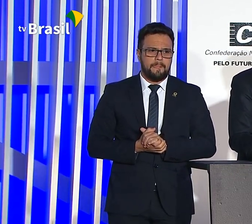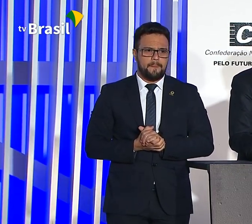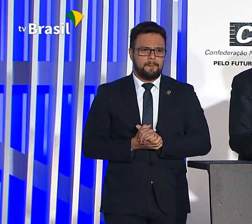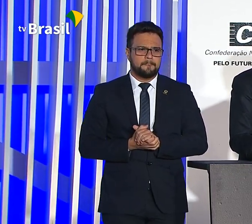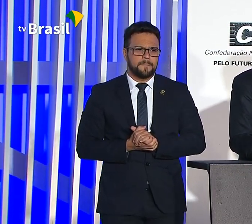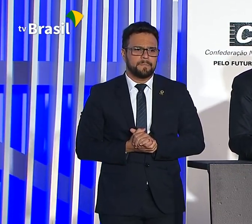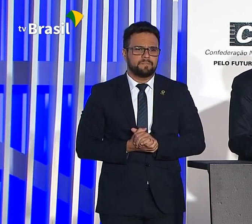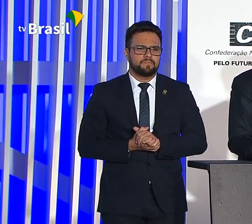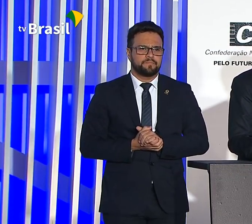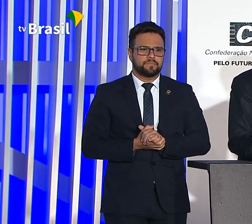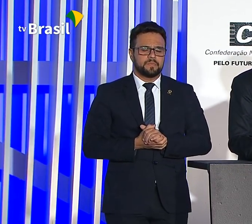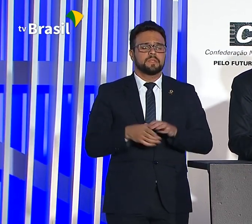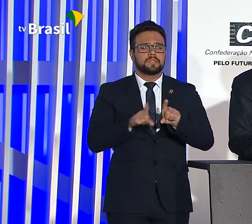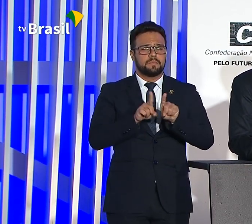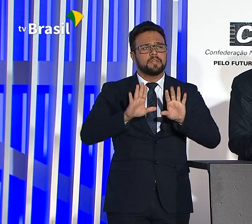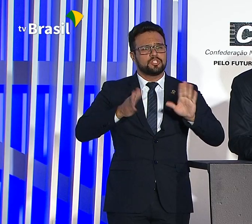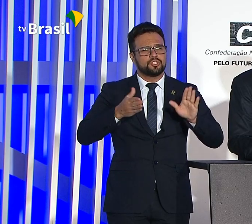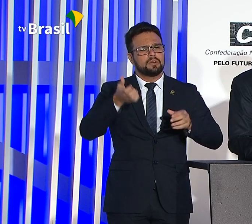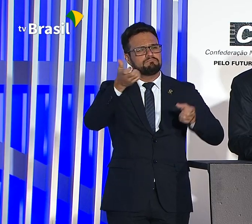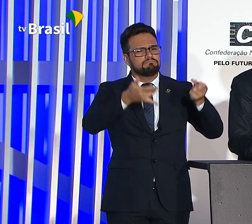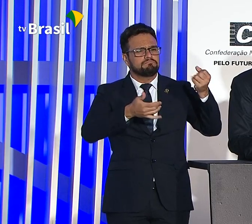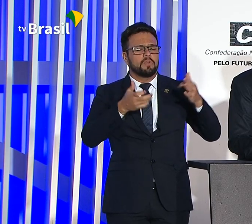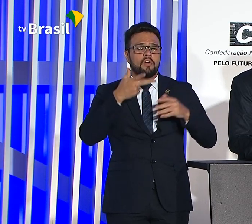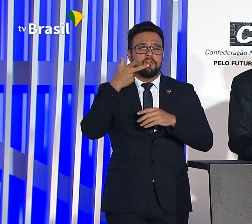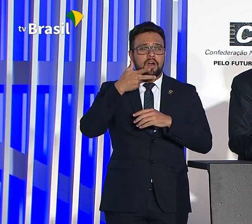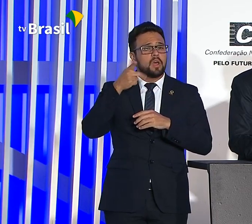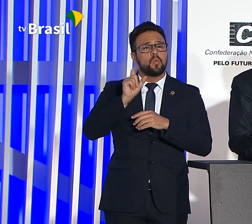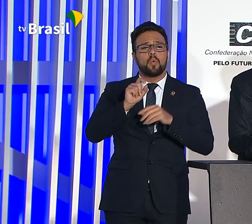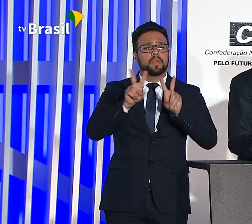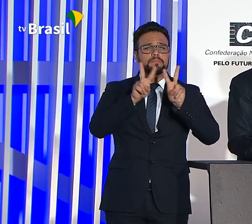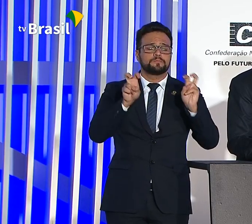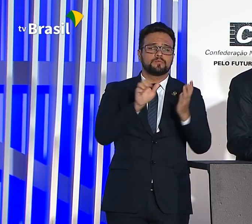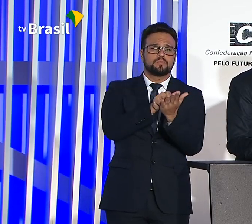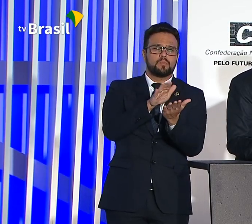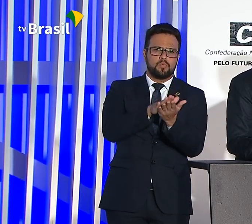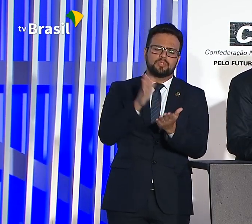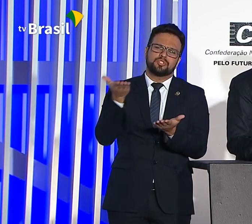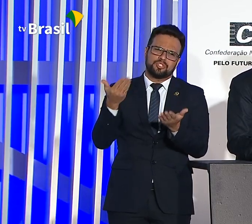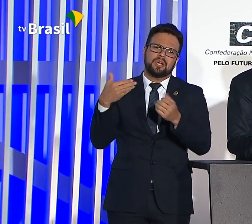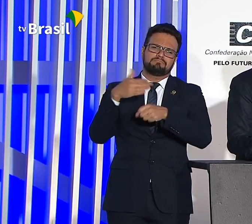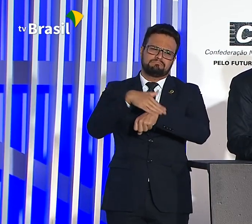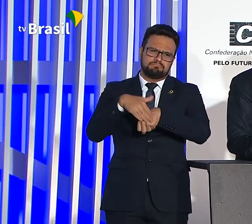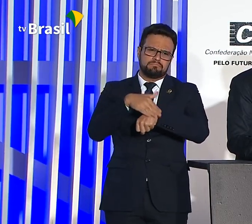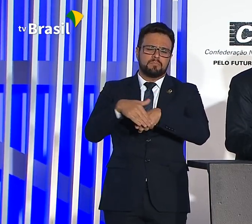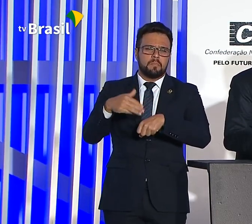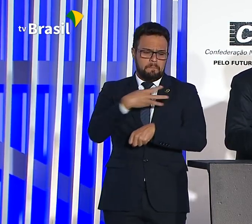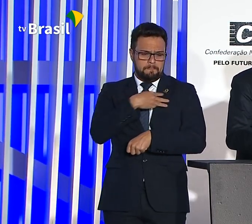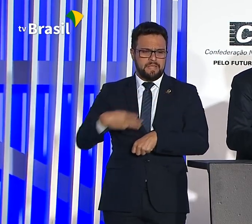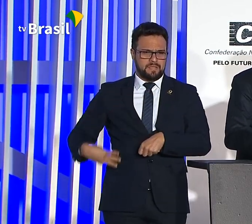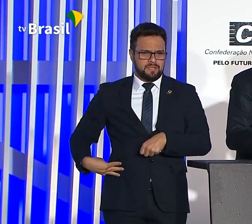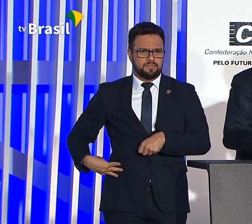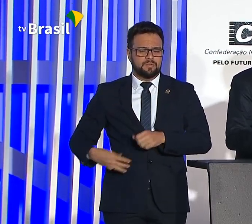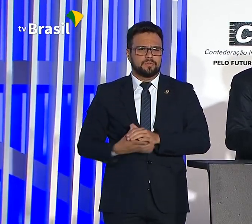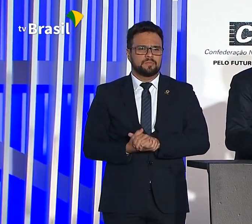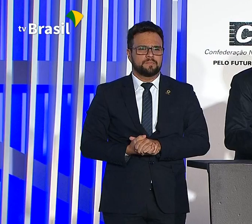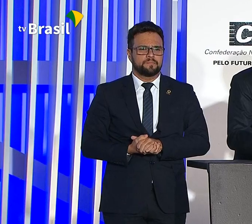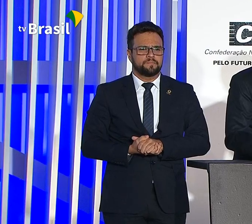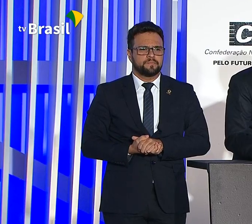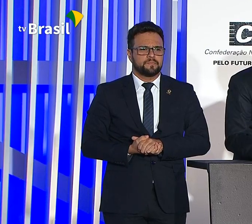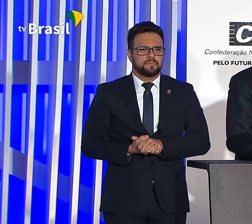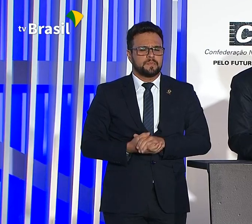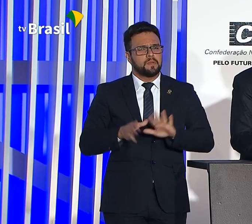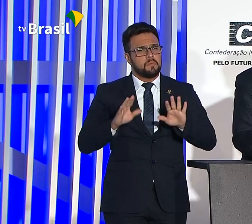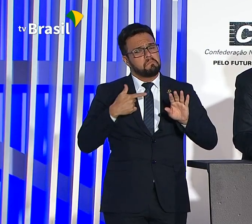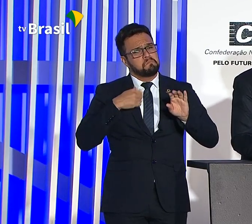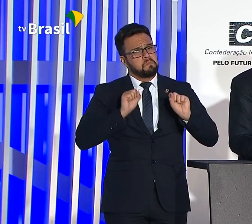tenho falado com os meus meninos quando se fala em multas se eu não me engano aposta equivocada aqui mas não